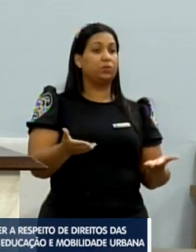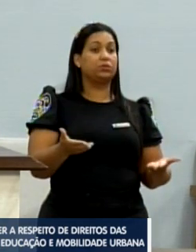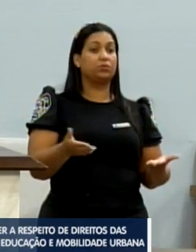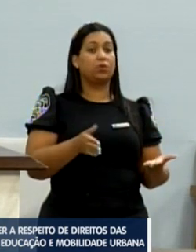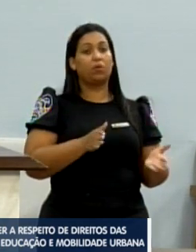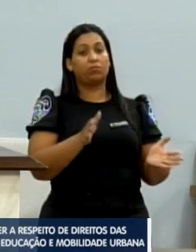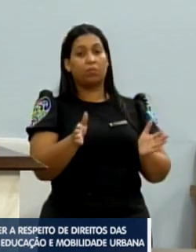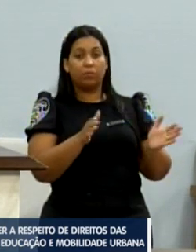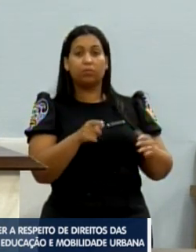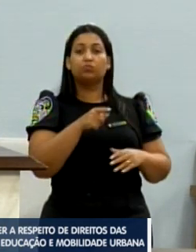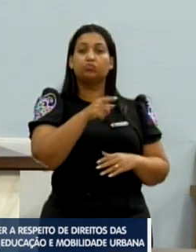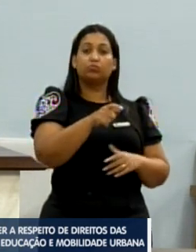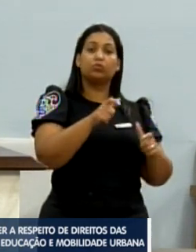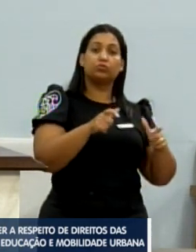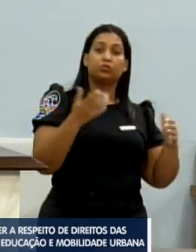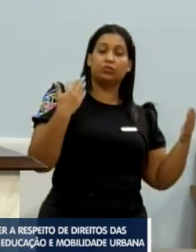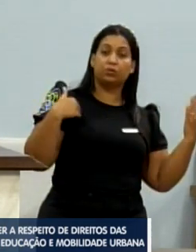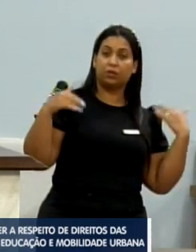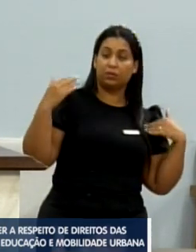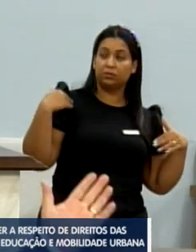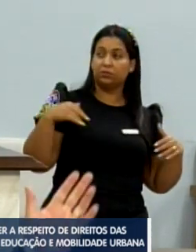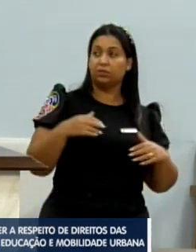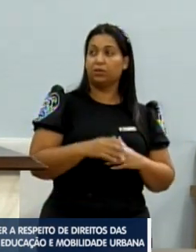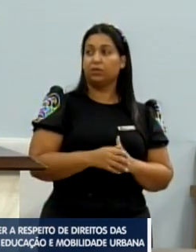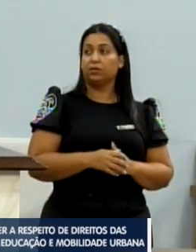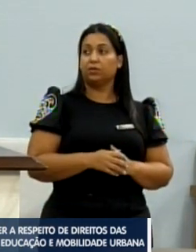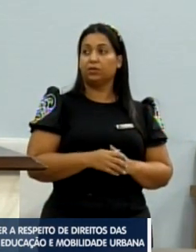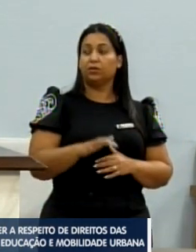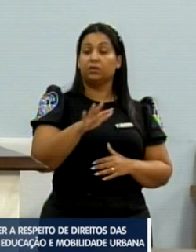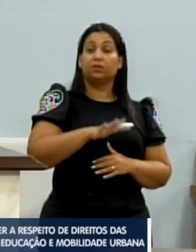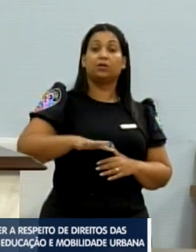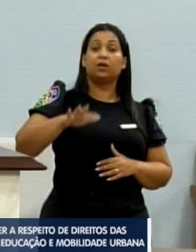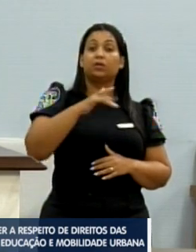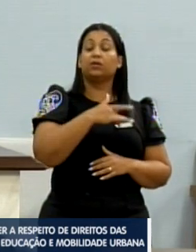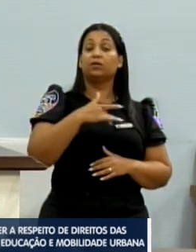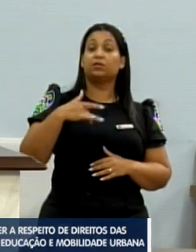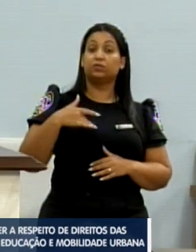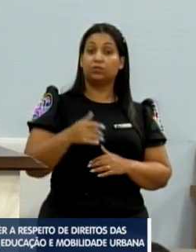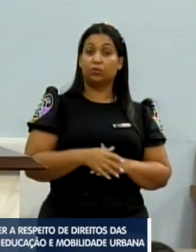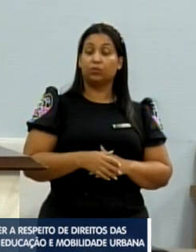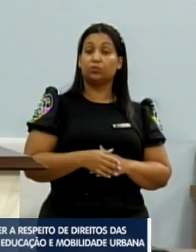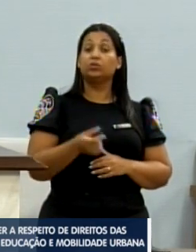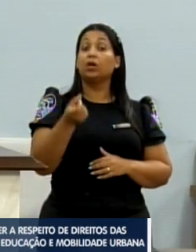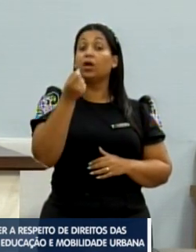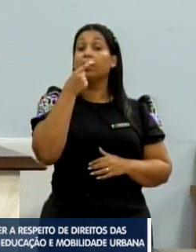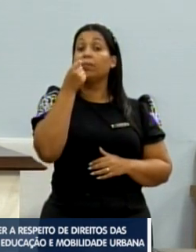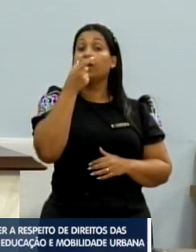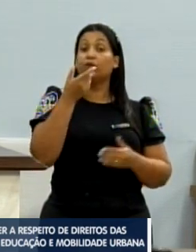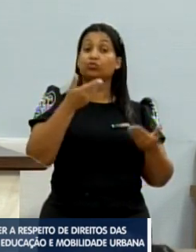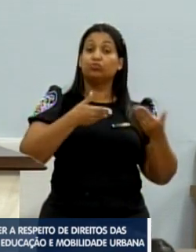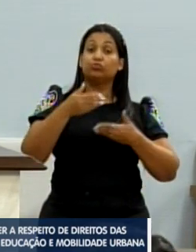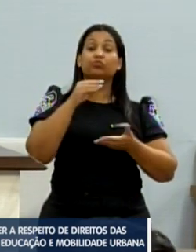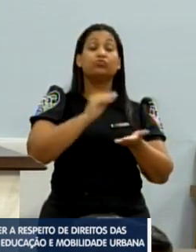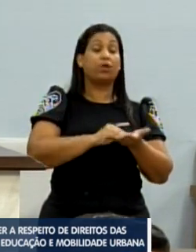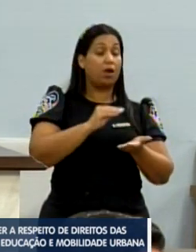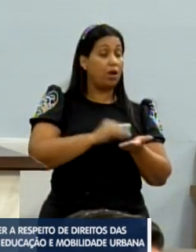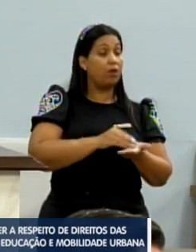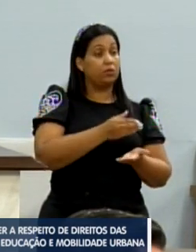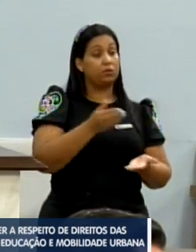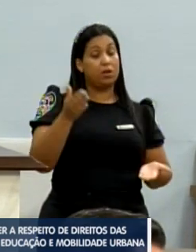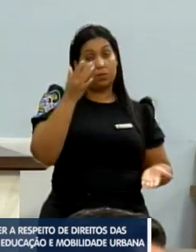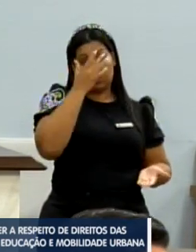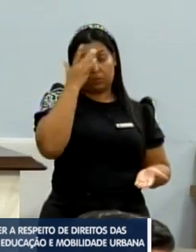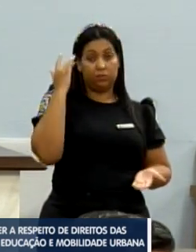lazer? Na área da saúde, medicamentos. Quantos medicamentos faltam para essas